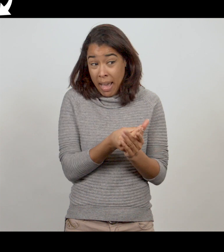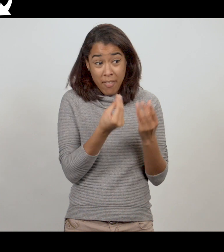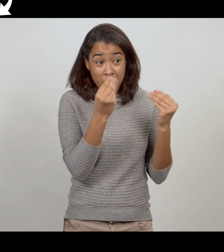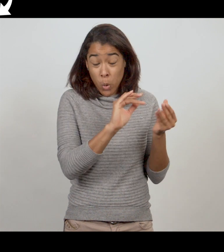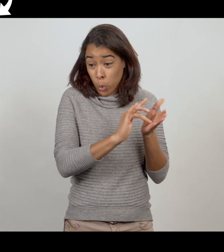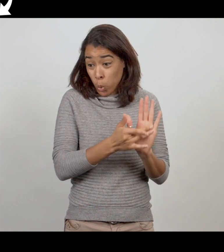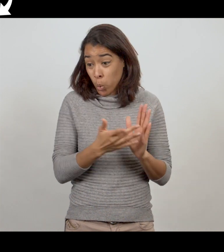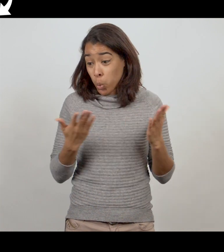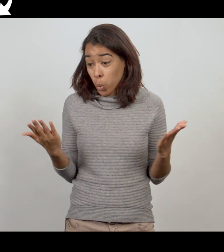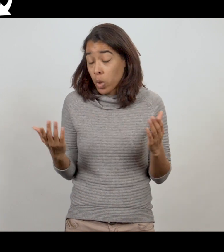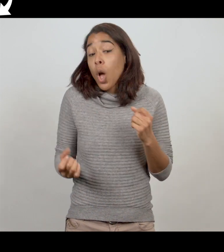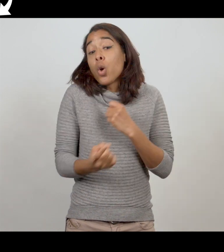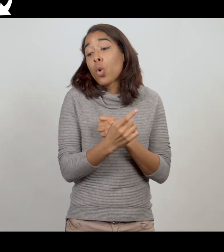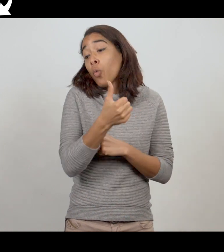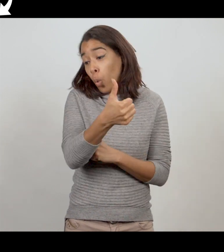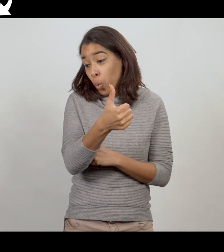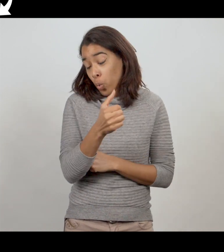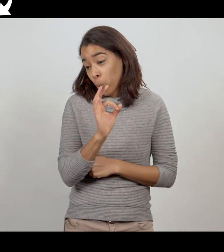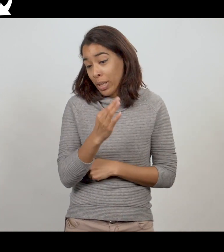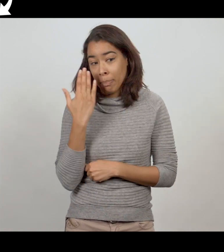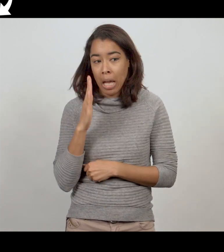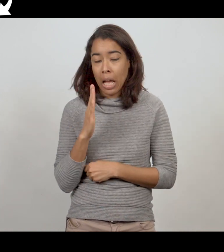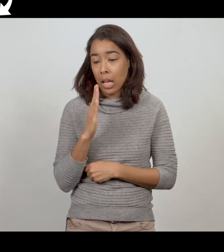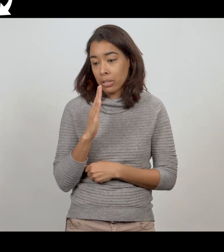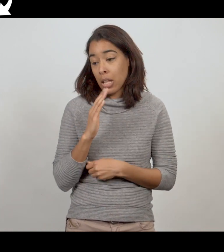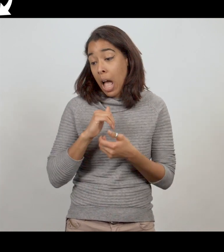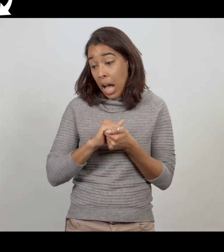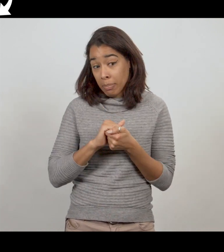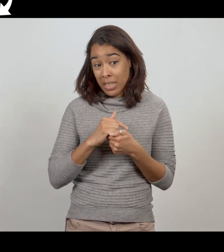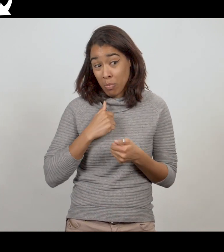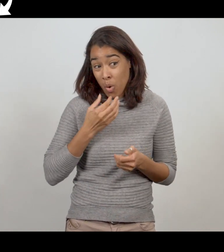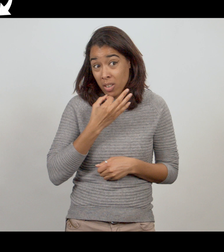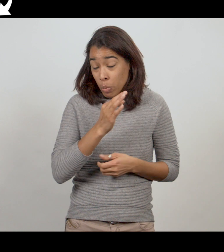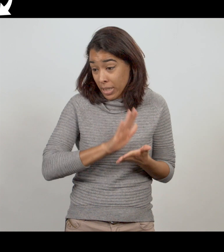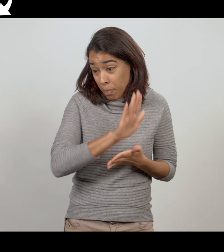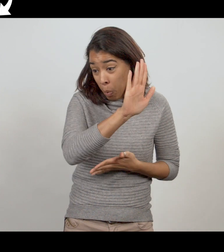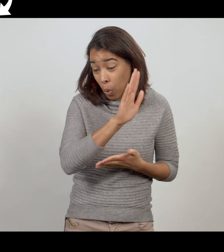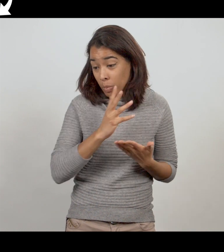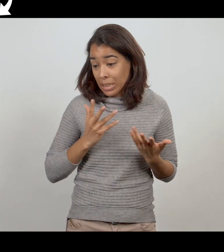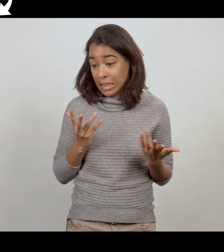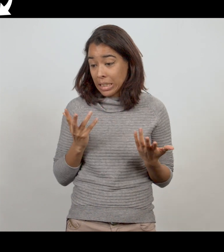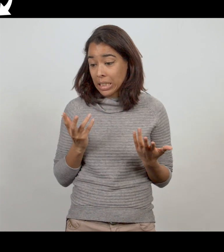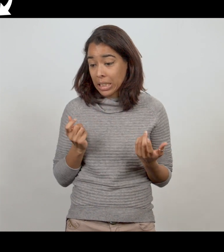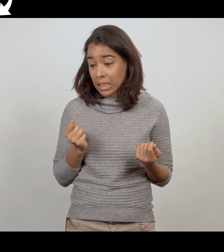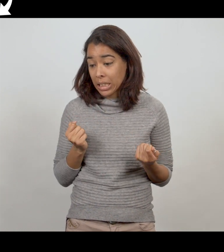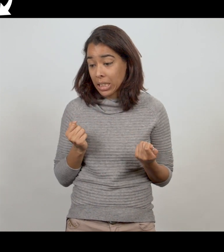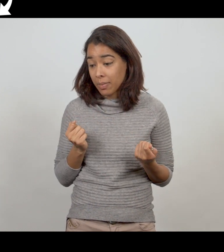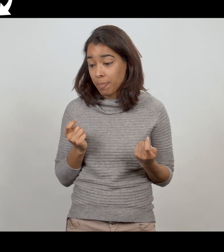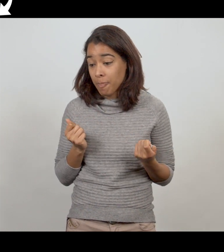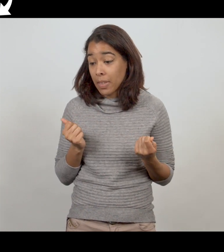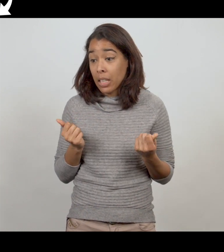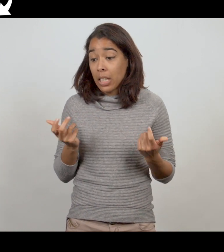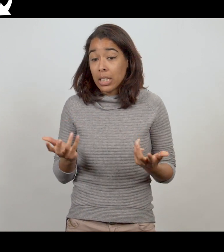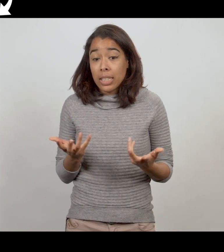ses Bibles galloises, sauf une qu'il garde pour un ami parce qu'il la lui